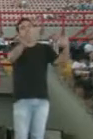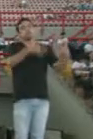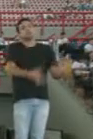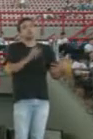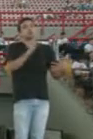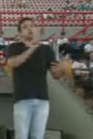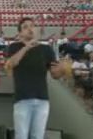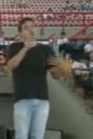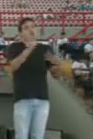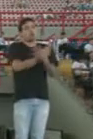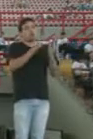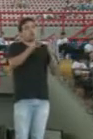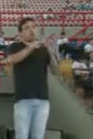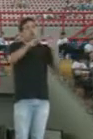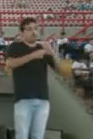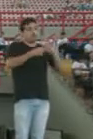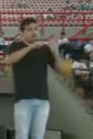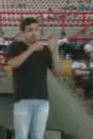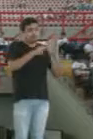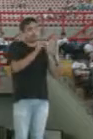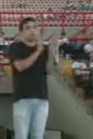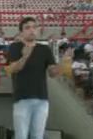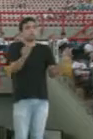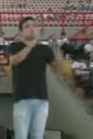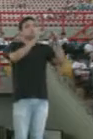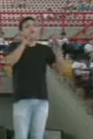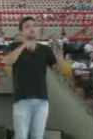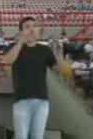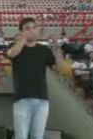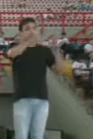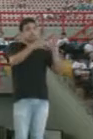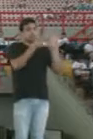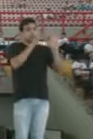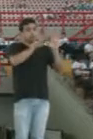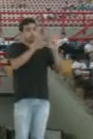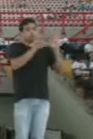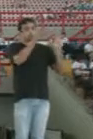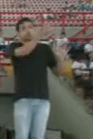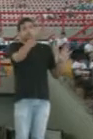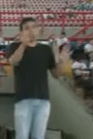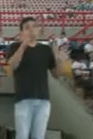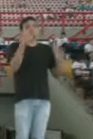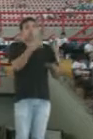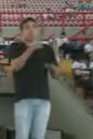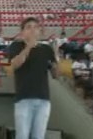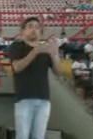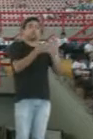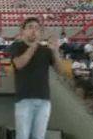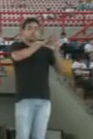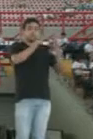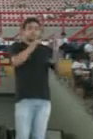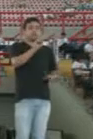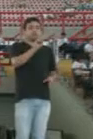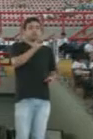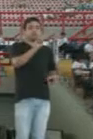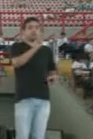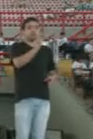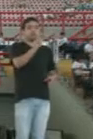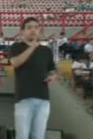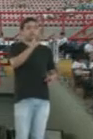explicando uma noção gramatical. Ele não possui figura de linguagem. Anote aí, não possui figuras de